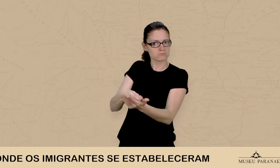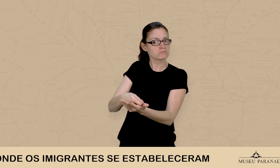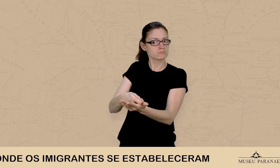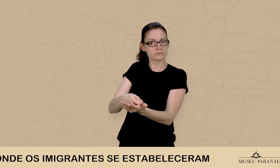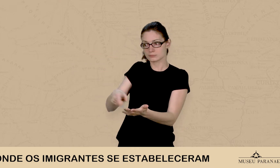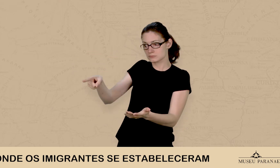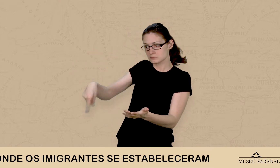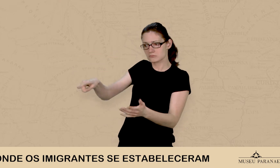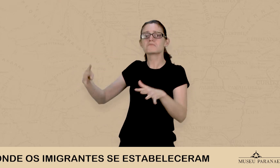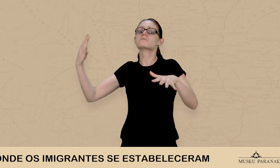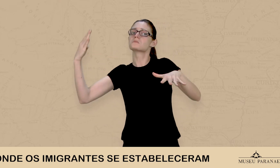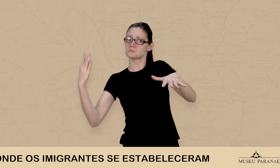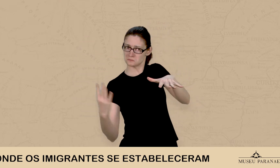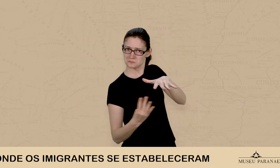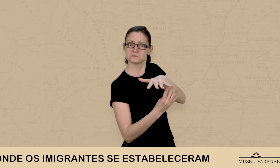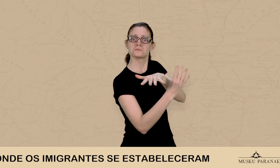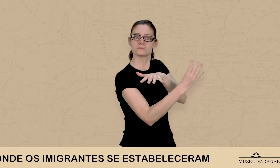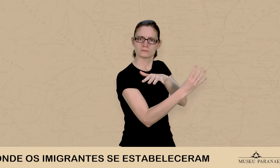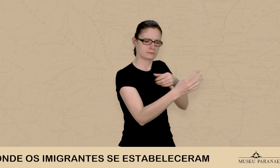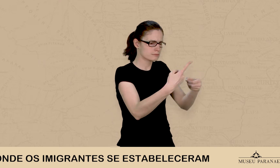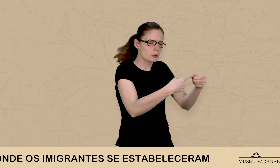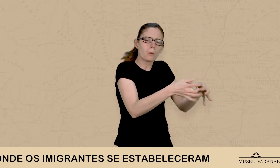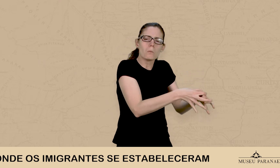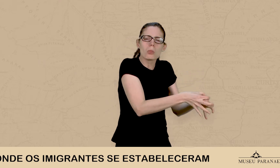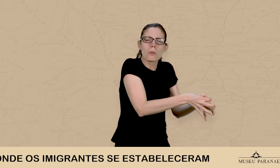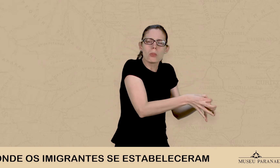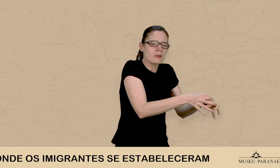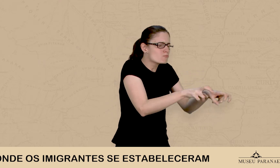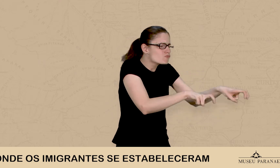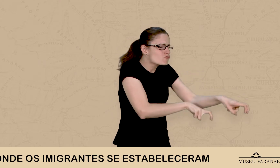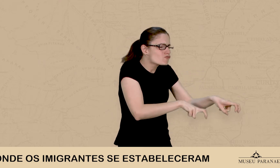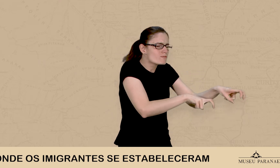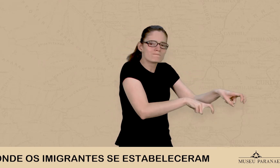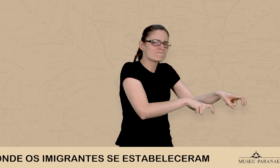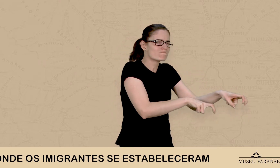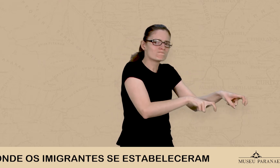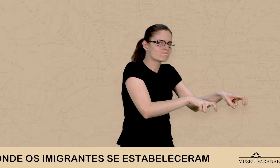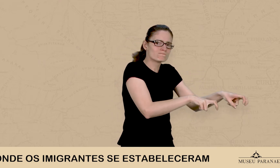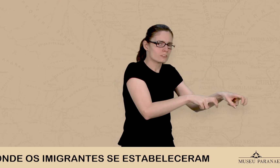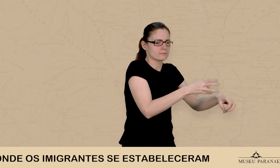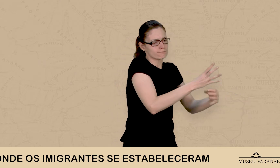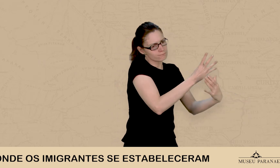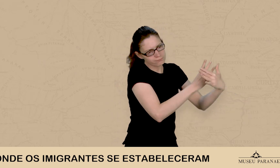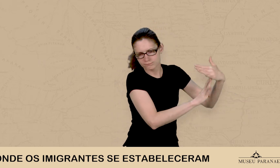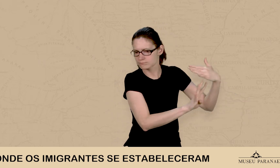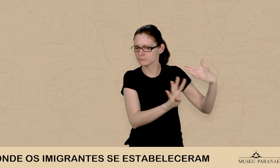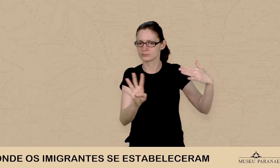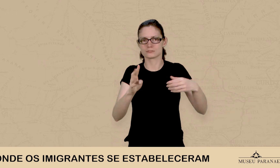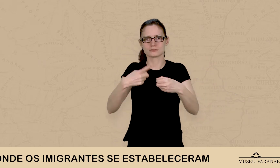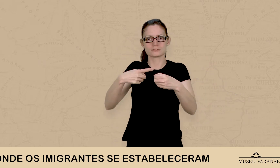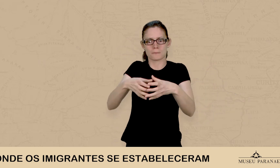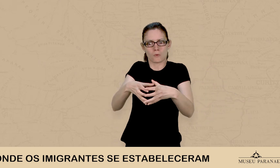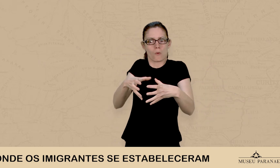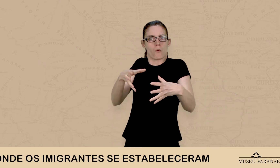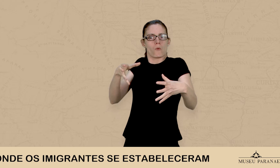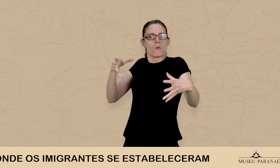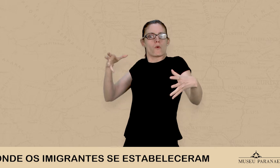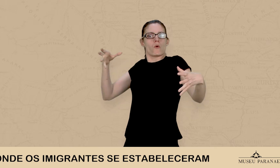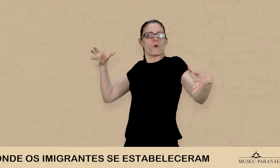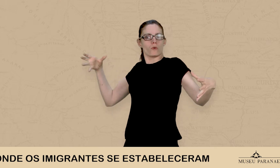forma espontânea, também ocorreu no estado, e nesse caso, a maioria acabou se instalando nas cidades e